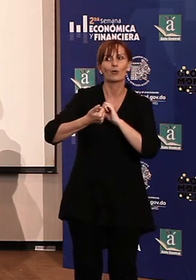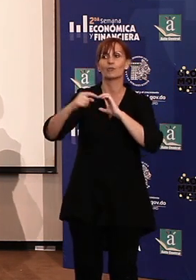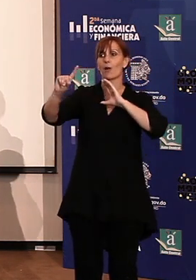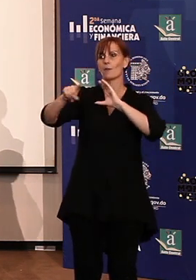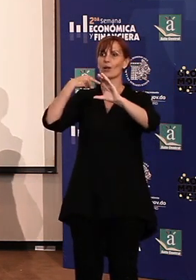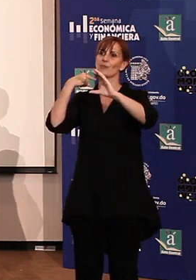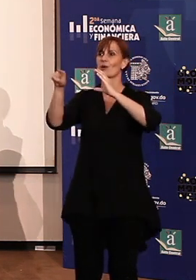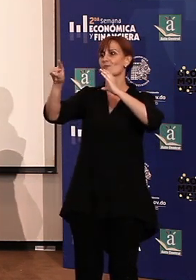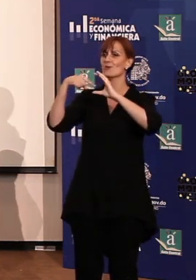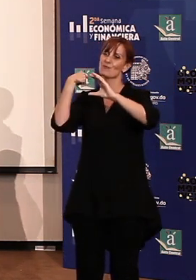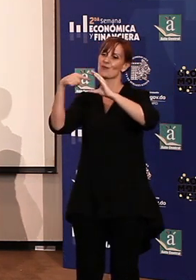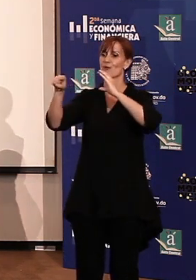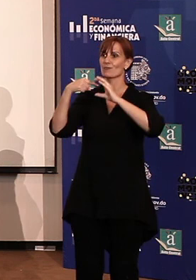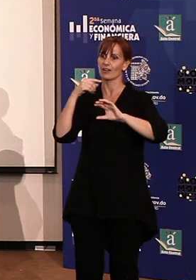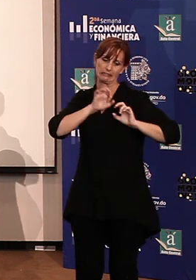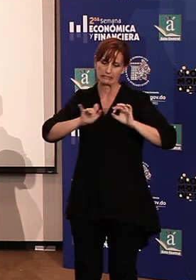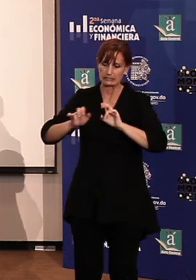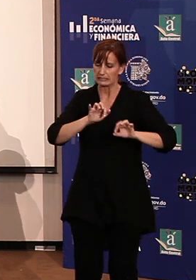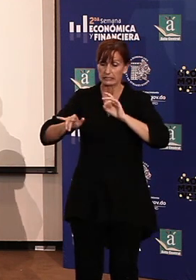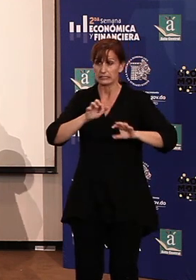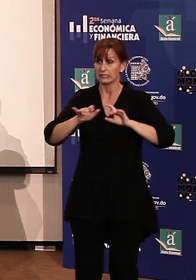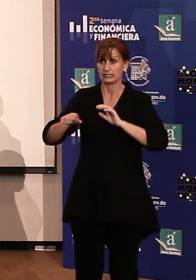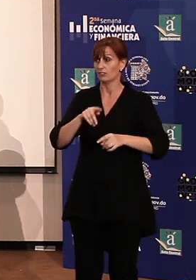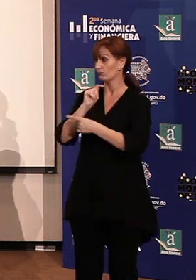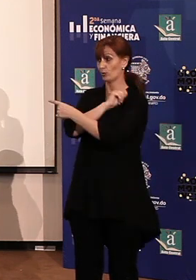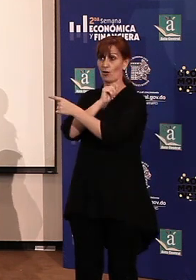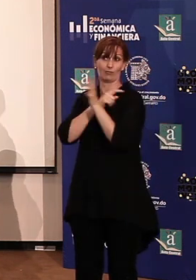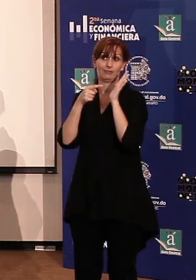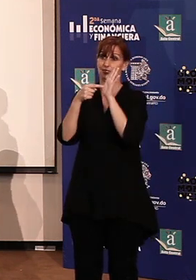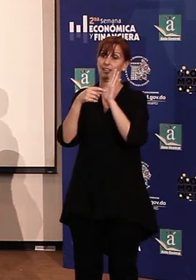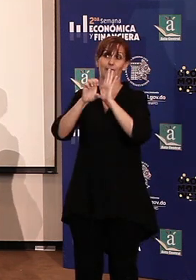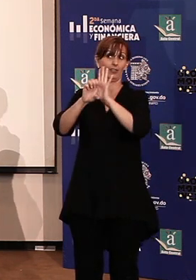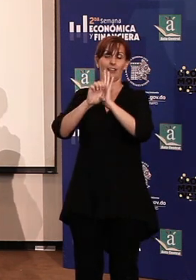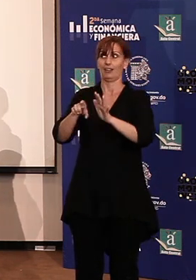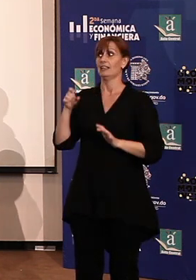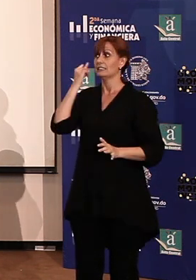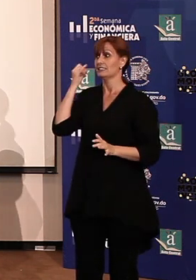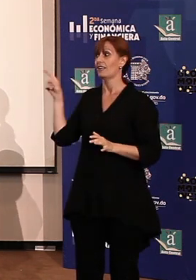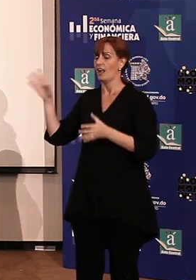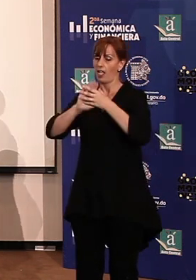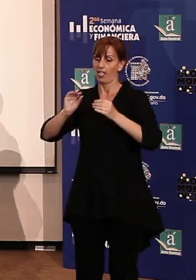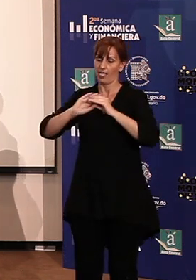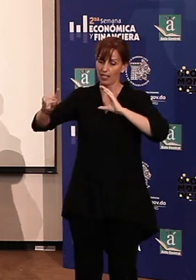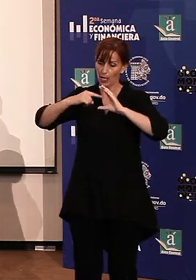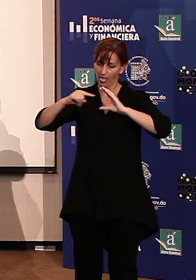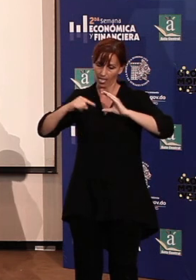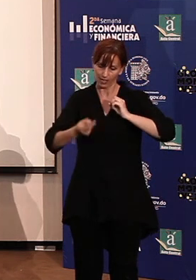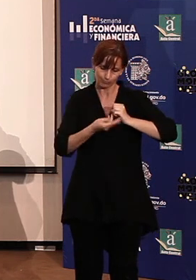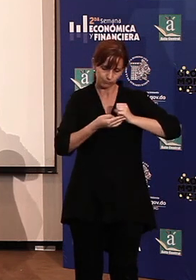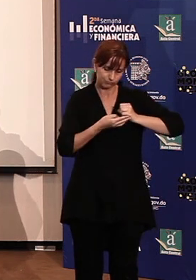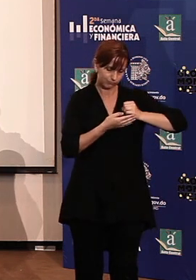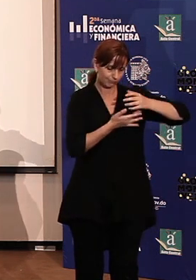paradójicamente escriben mucho Tommy es uno de ellos que si yo guardara todo lo que Tommy dice ya ya tuviera un libro